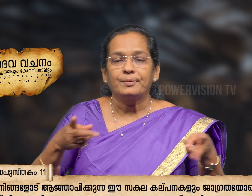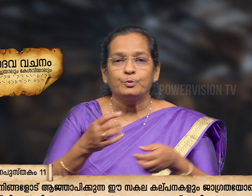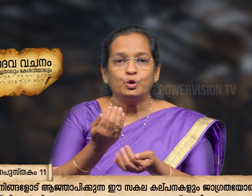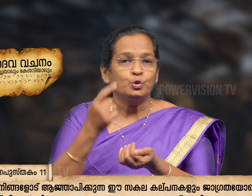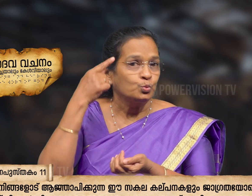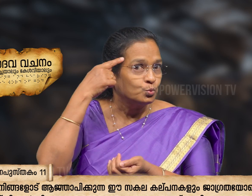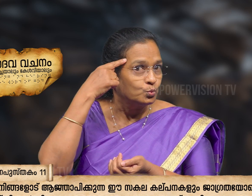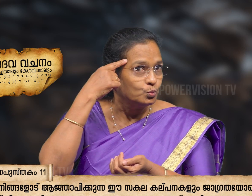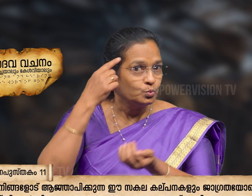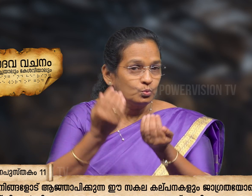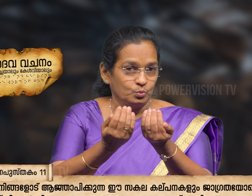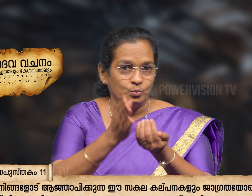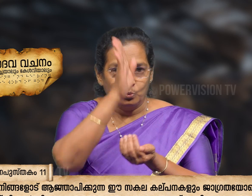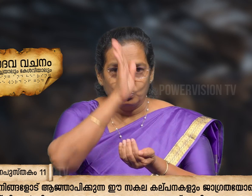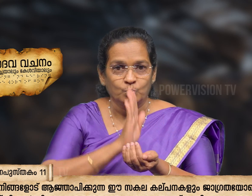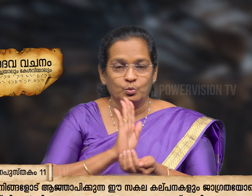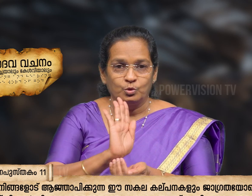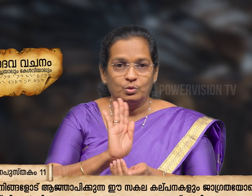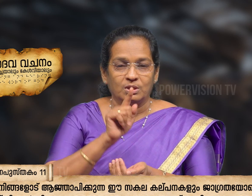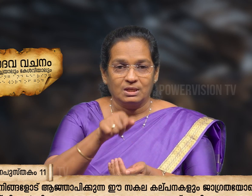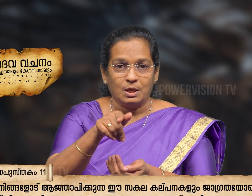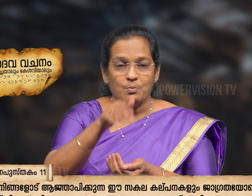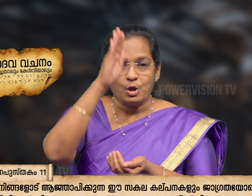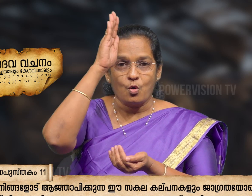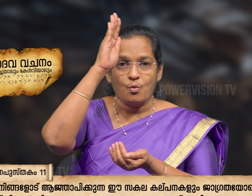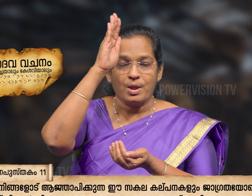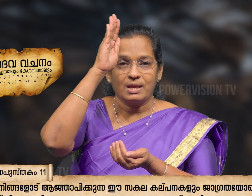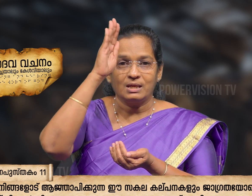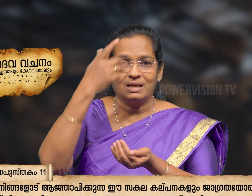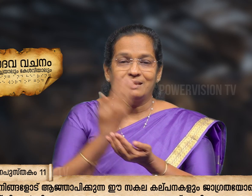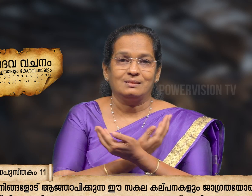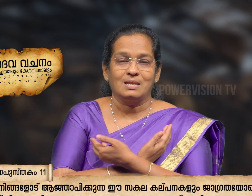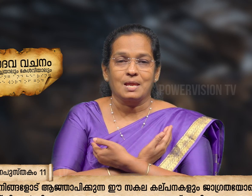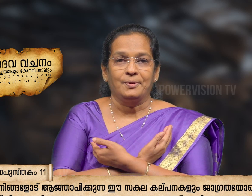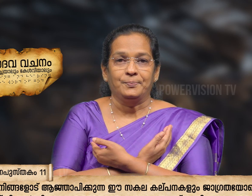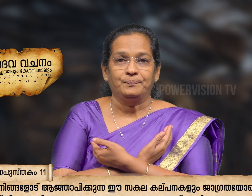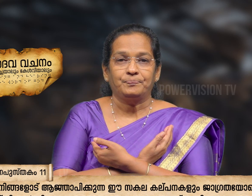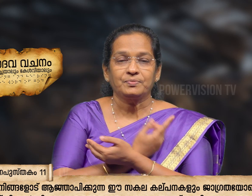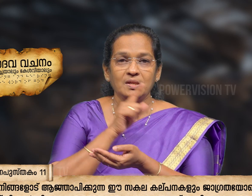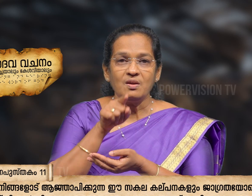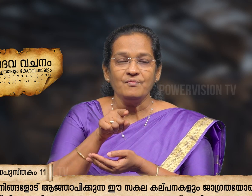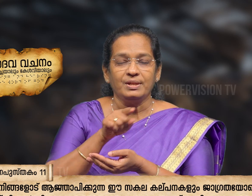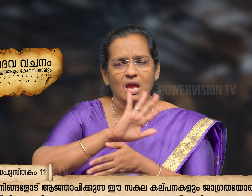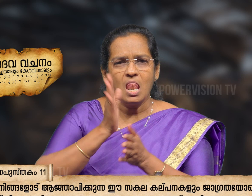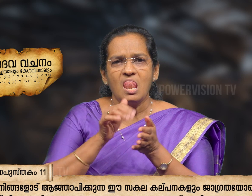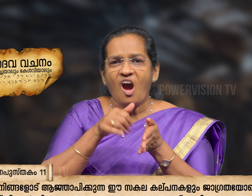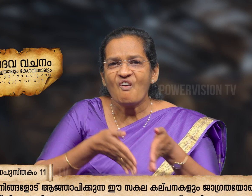ജാഗ്രതയോടെ പ്രമാണിച്ചുകൊണ്ട് നിങ്ങൾ നിങ്ങളുടെ ദൈവമായ യഹോവയെ സ്നേഹിക്കുകയും അവൻ്റെ എല്ലാ വഴികളിലും